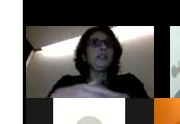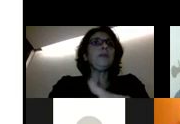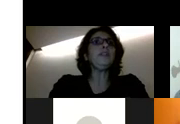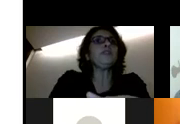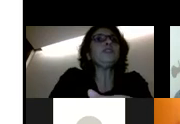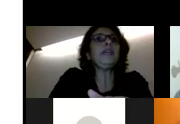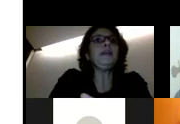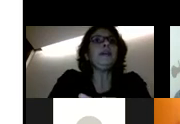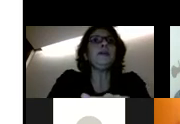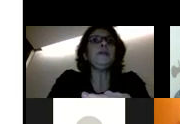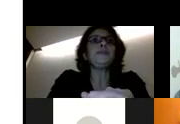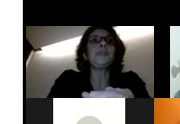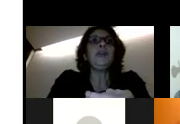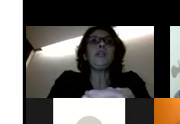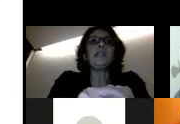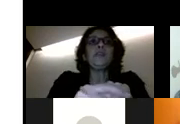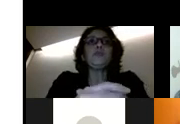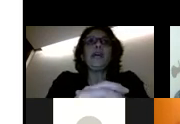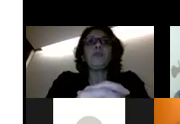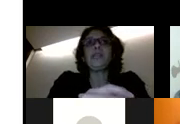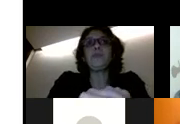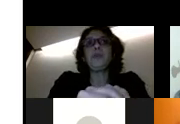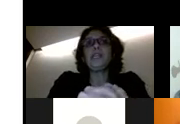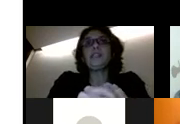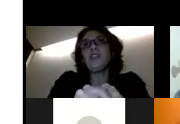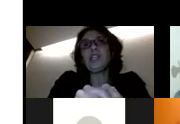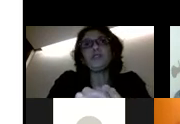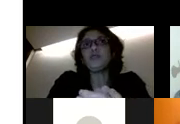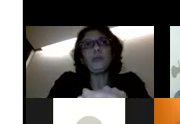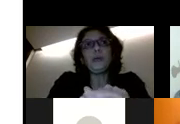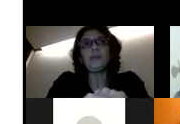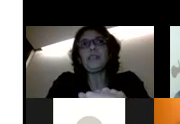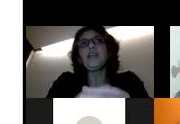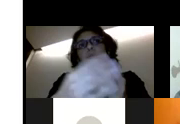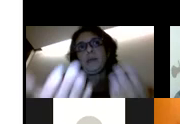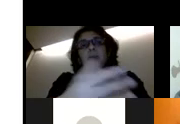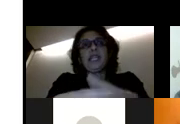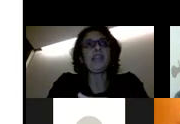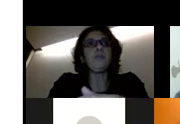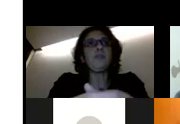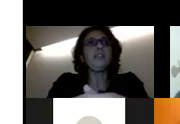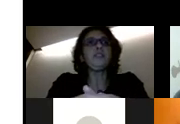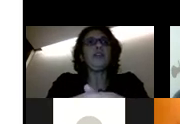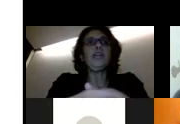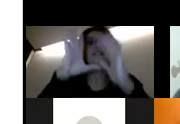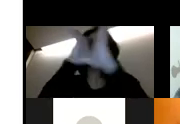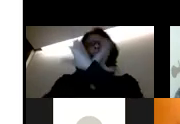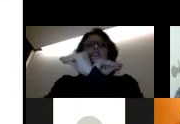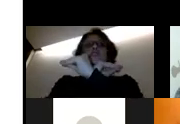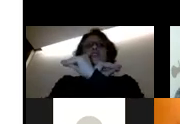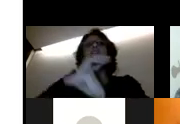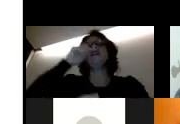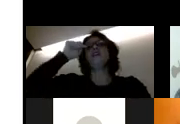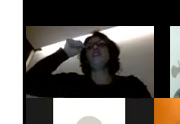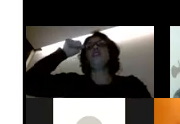la última, donde una cláusula, por ejemplo, de estado, que son súper repetidas, como la primera que habíamos visto, es en